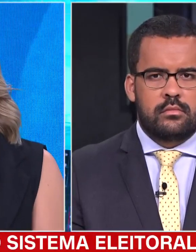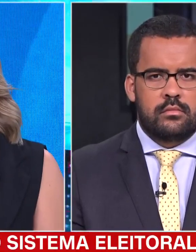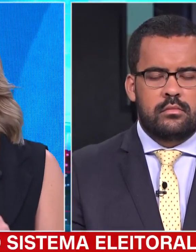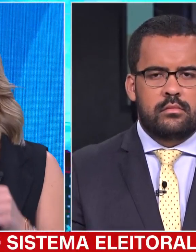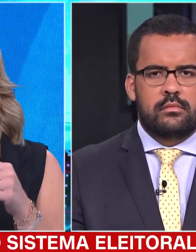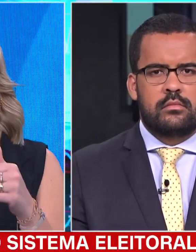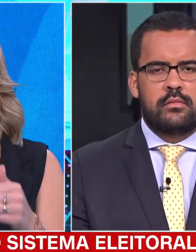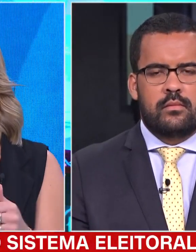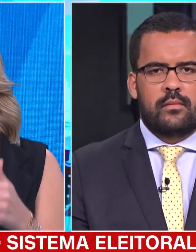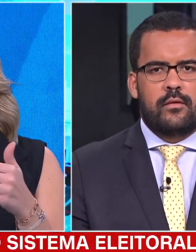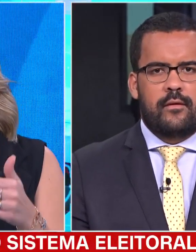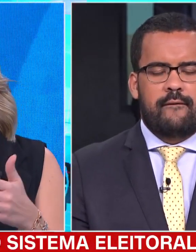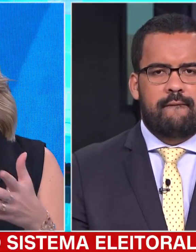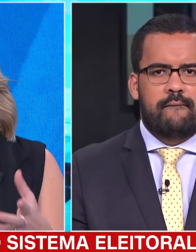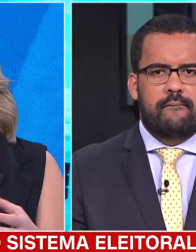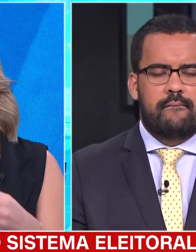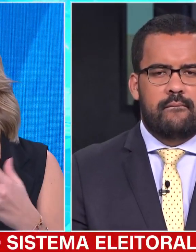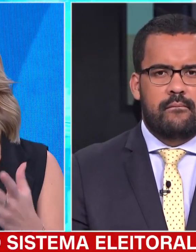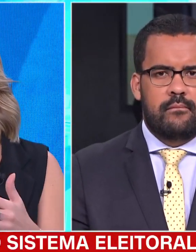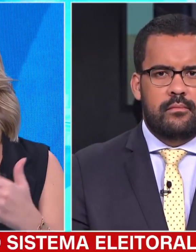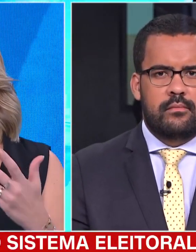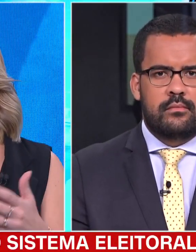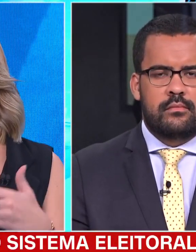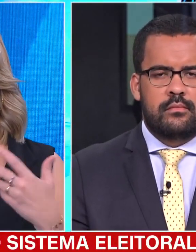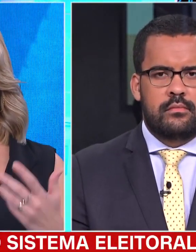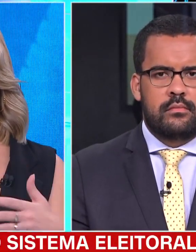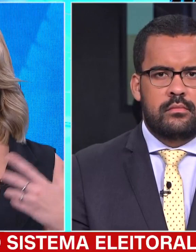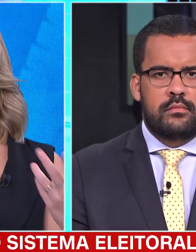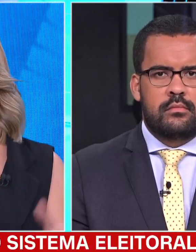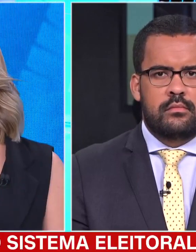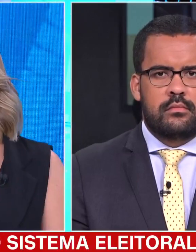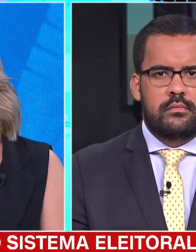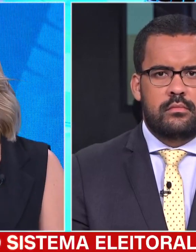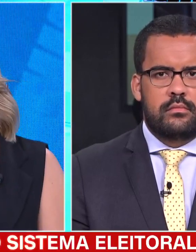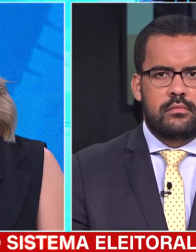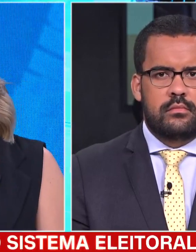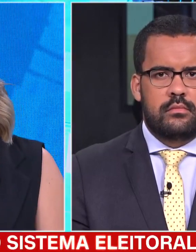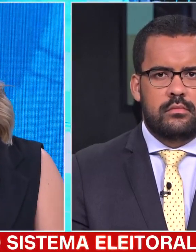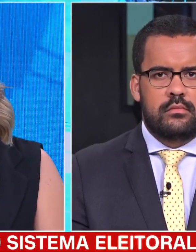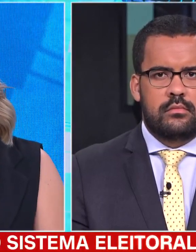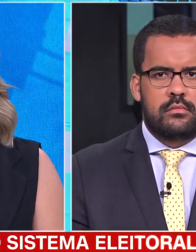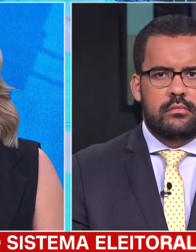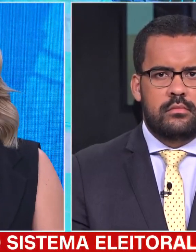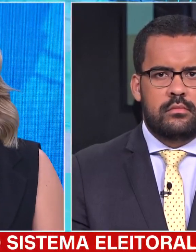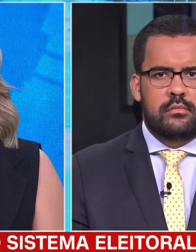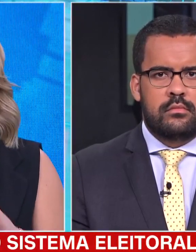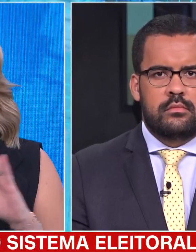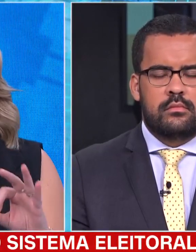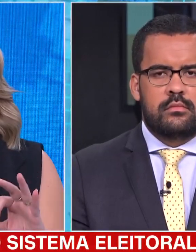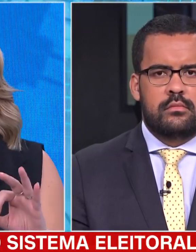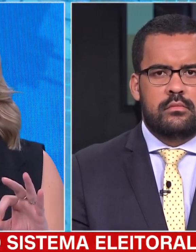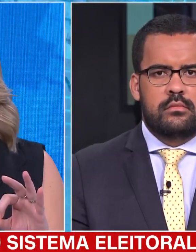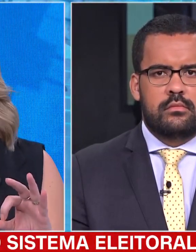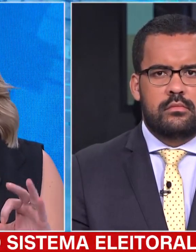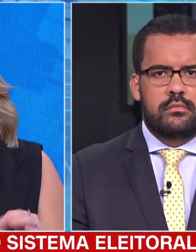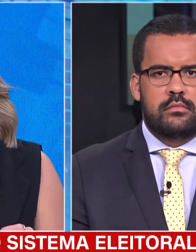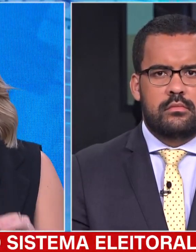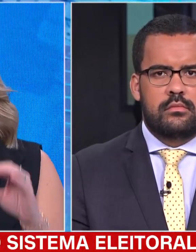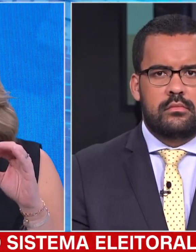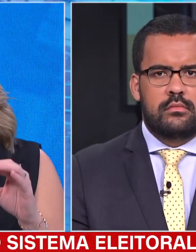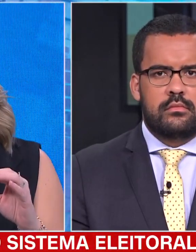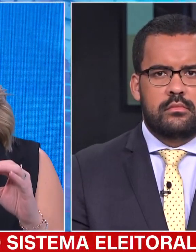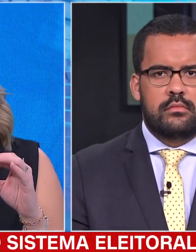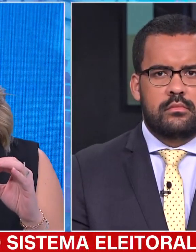gonê ele disse afirmação da existência de casos juninas que seria o número do candidato à revelia do eleitor isso jamais foi